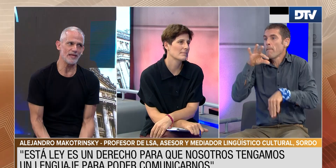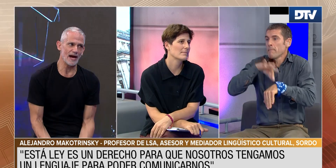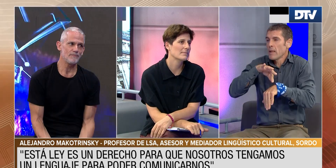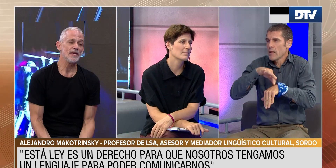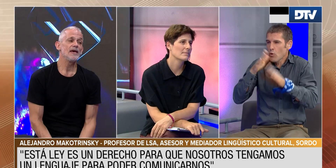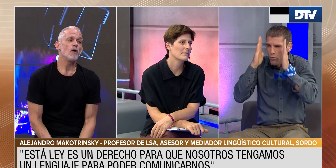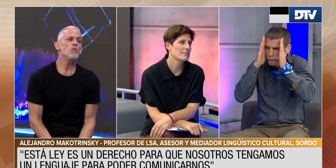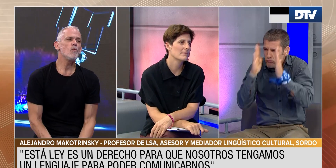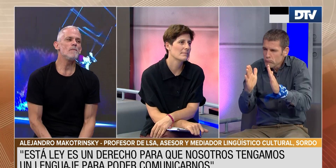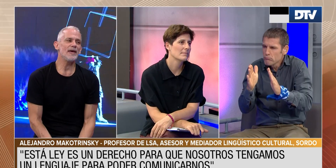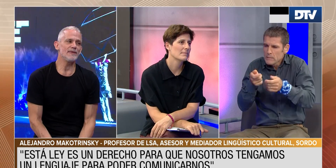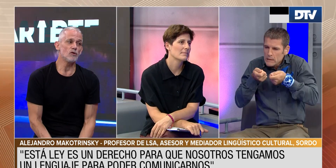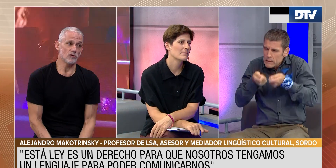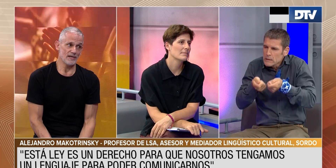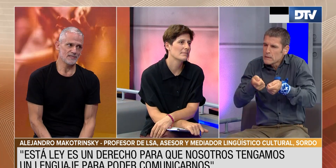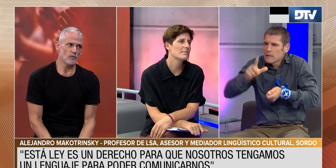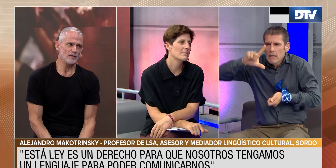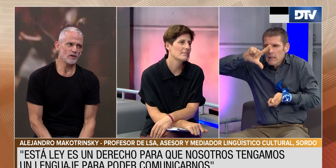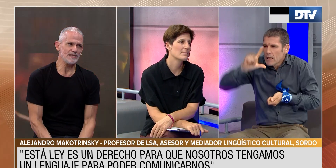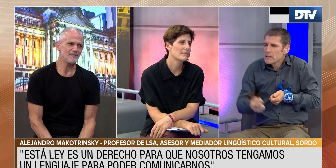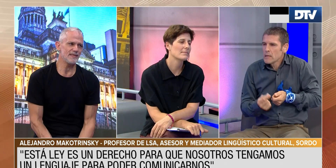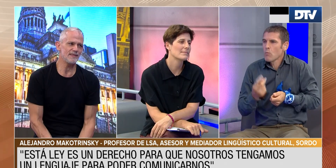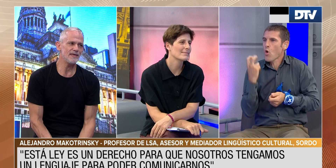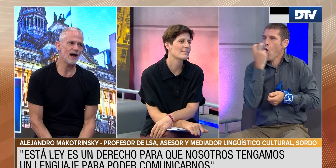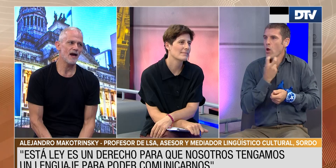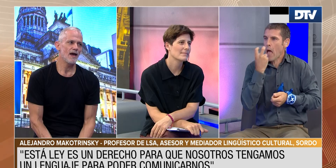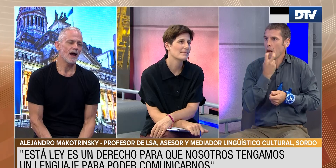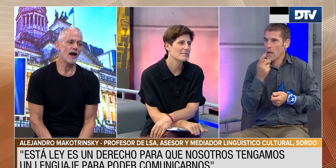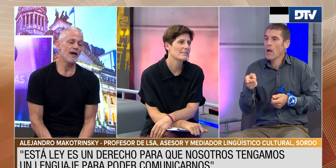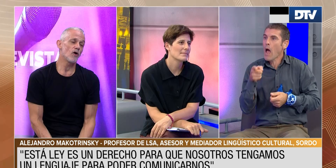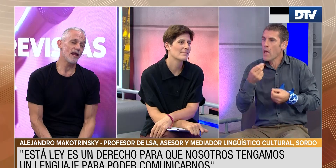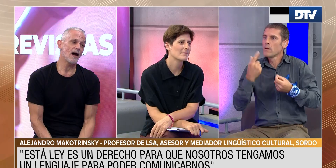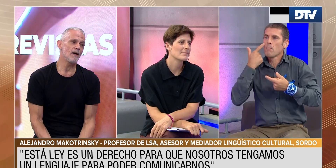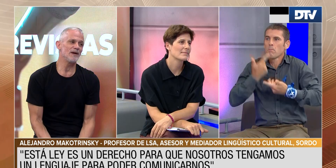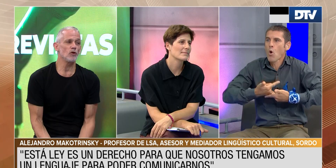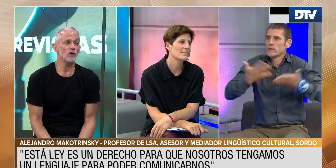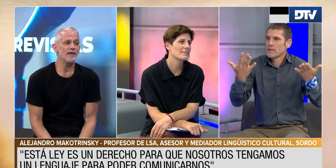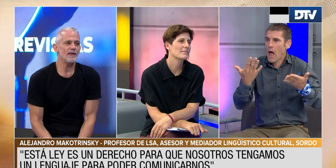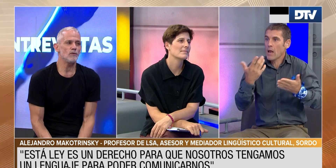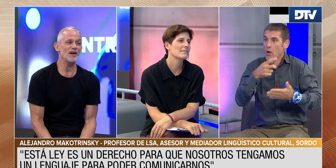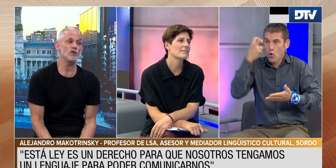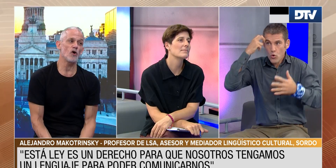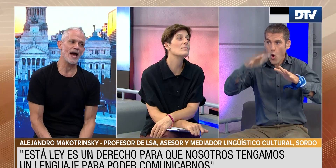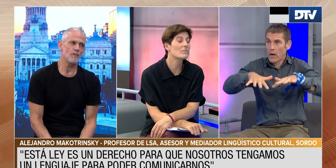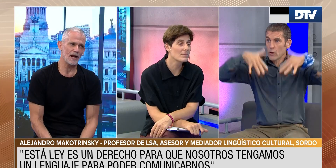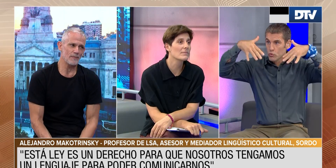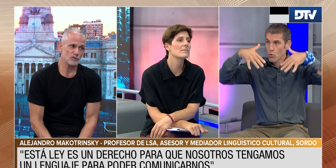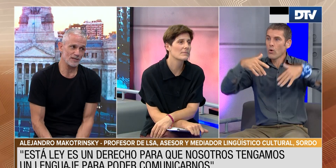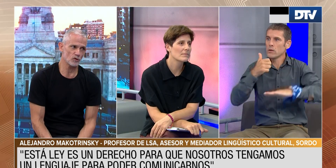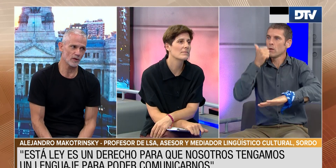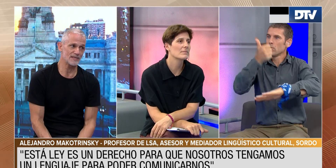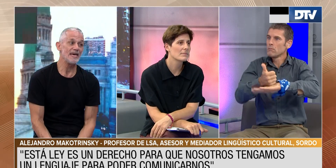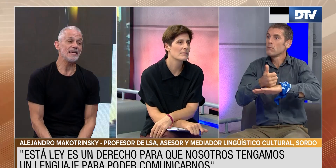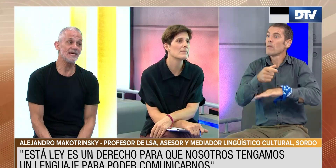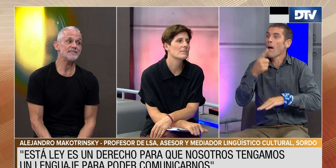la comunidad. Hubo un médico en ese momento que insistía con la metodología de educación oral para las